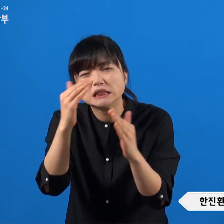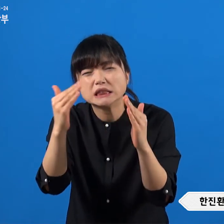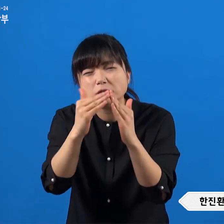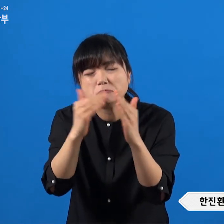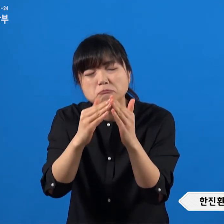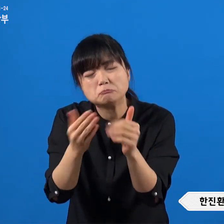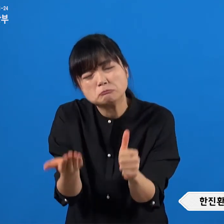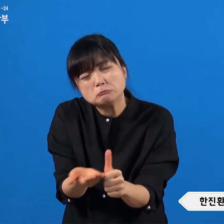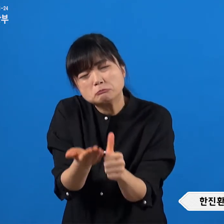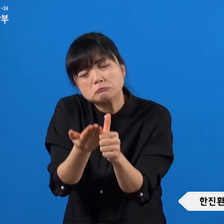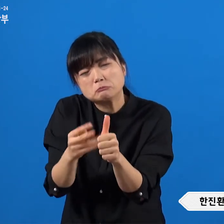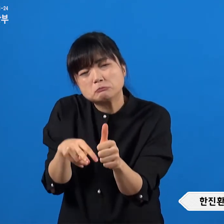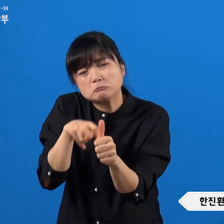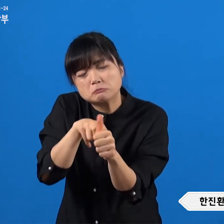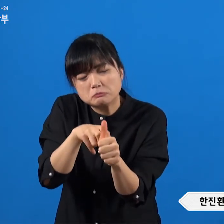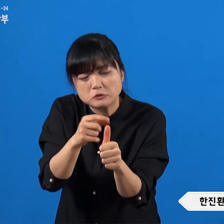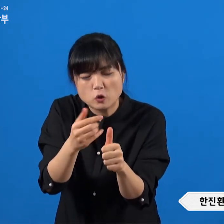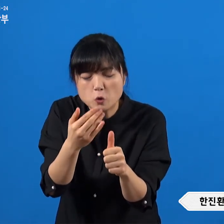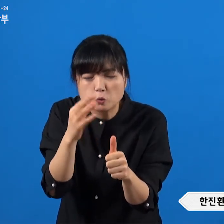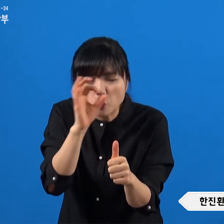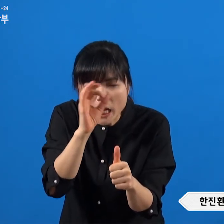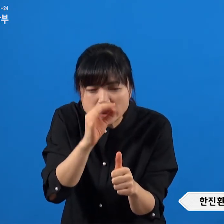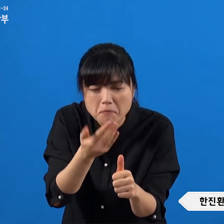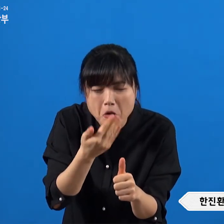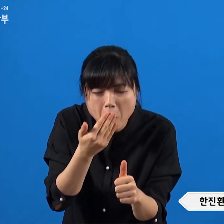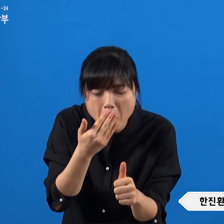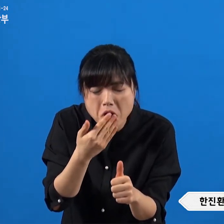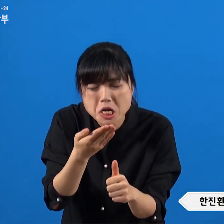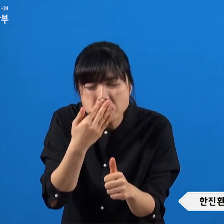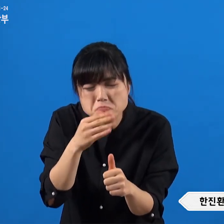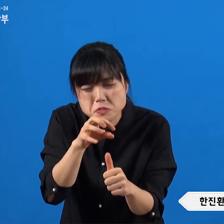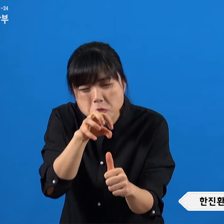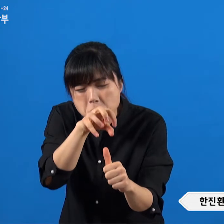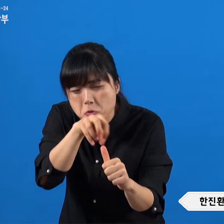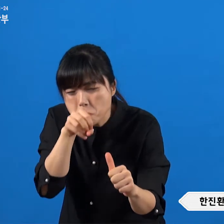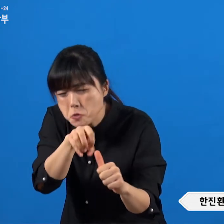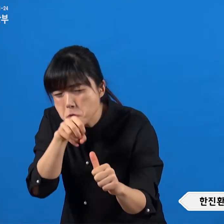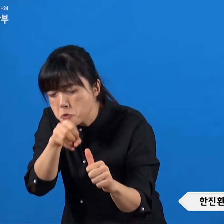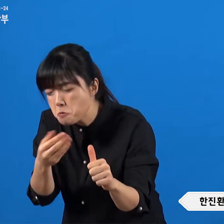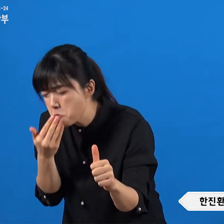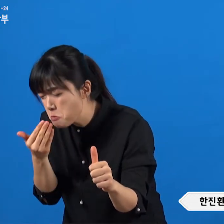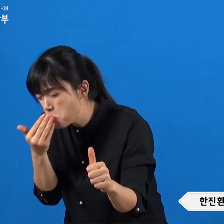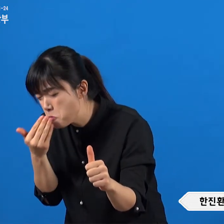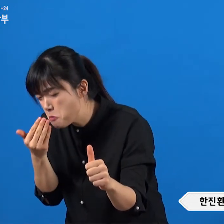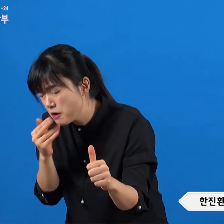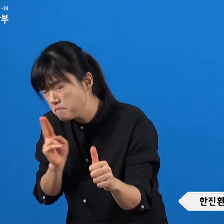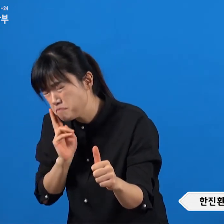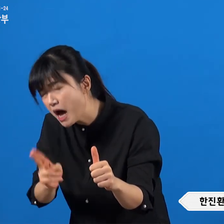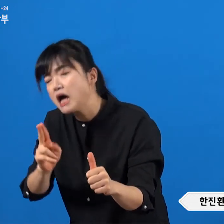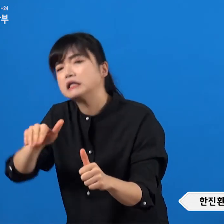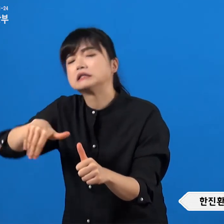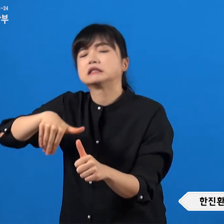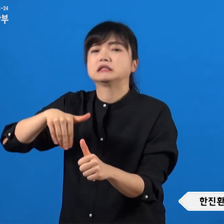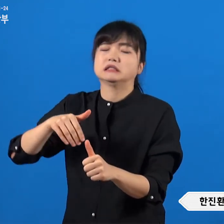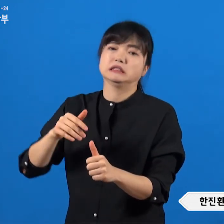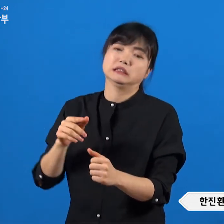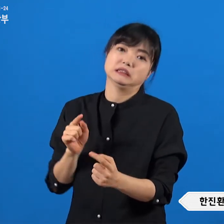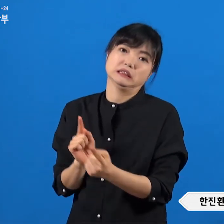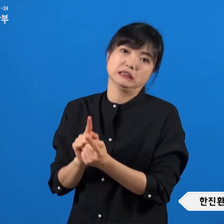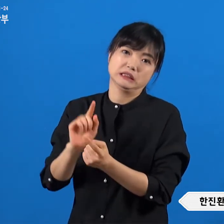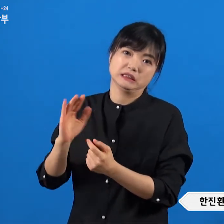자면서 돼지가 먹는 썩은 음식으로 겨우 연명을 하는 비참한 신세가 되었습니다.